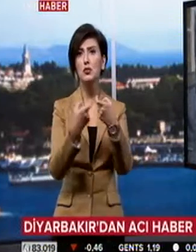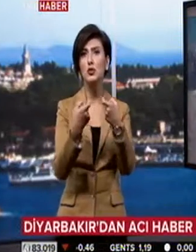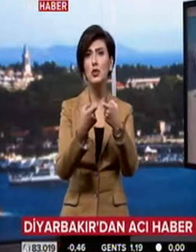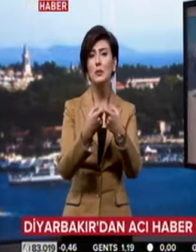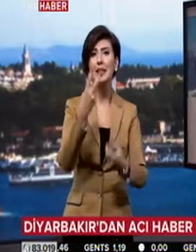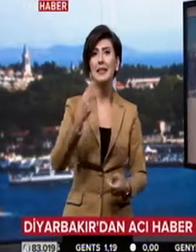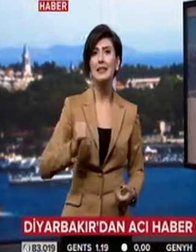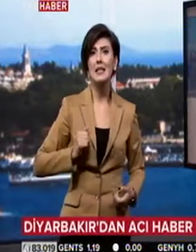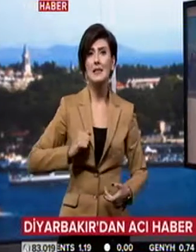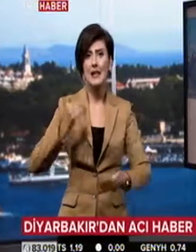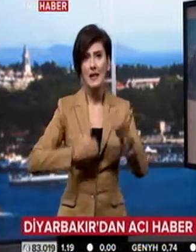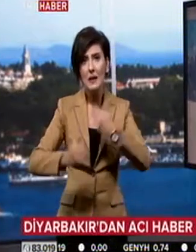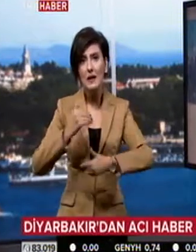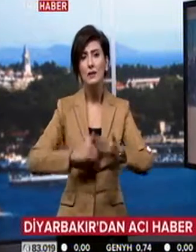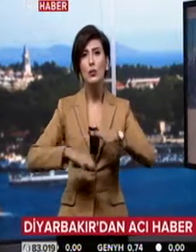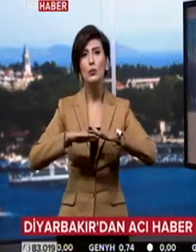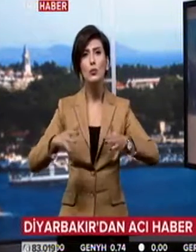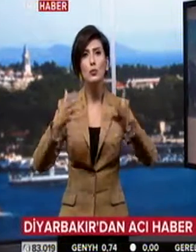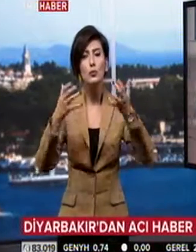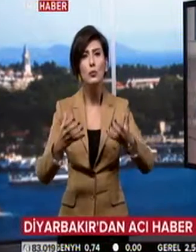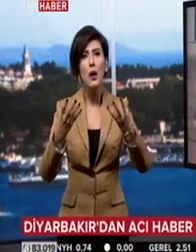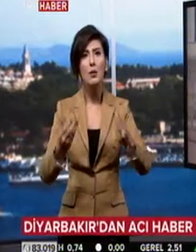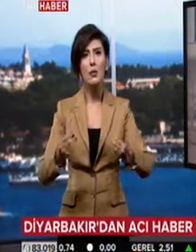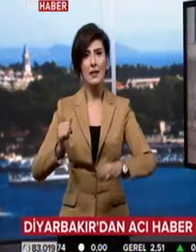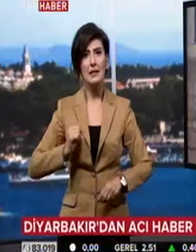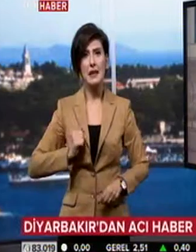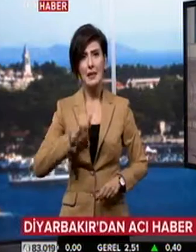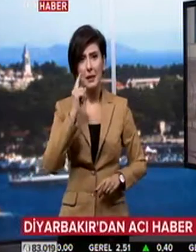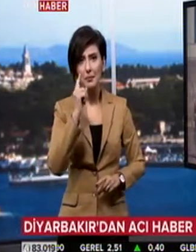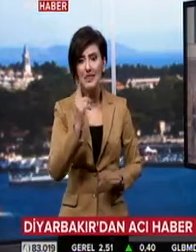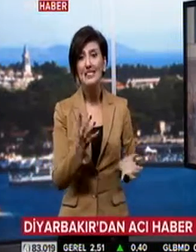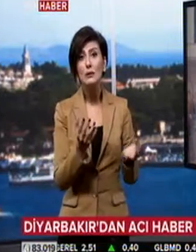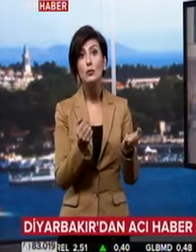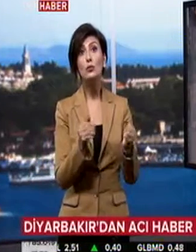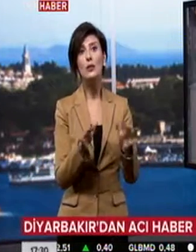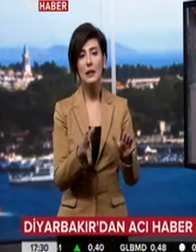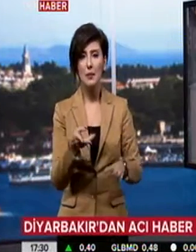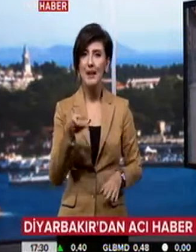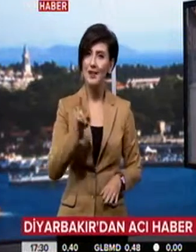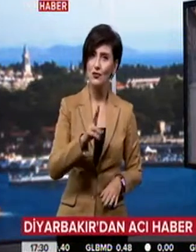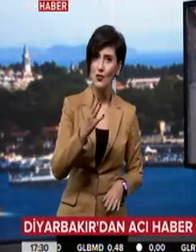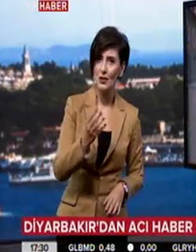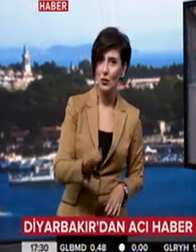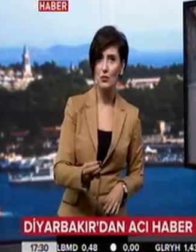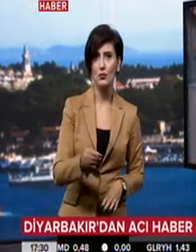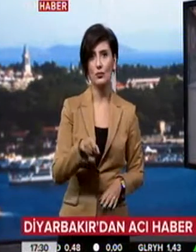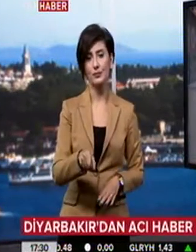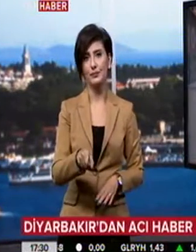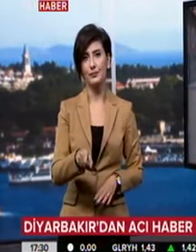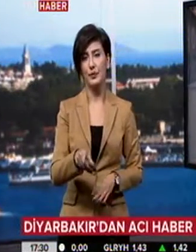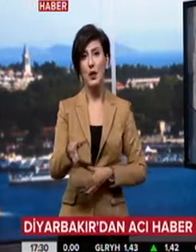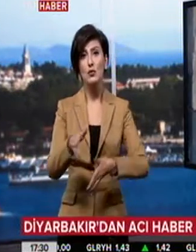çıktı. Çatışmada iki asker yaralandı. Durumu ağır olan askerlerden birisi kurtarılamayarak şehit